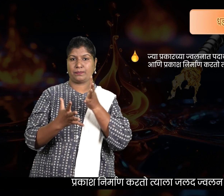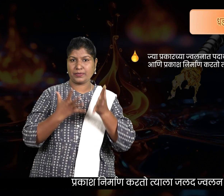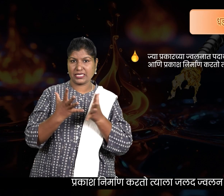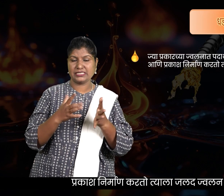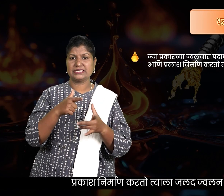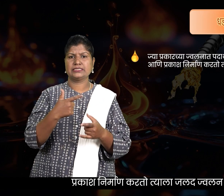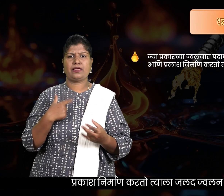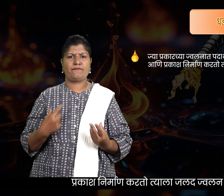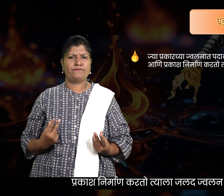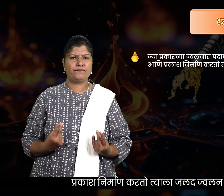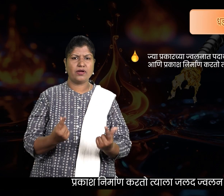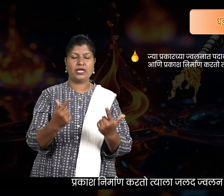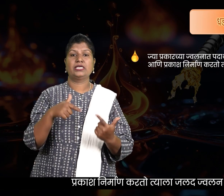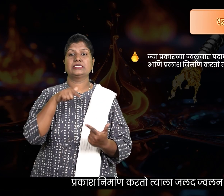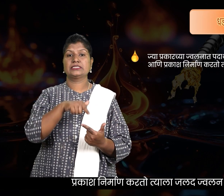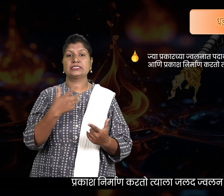म्हणतात.